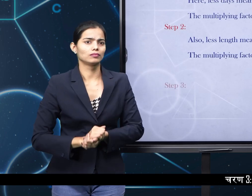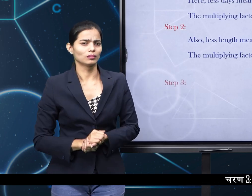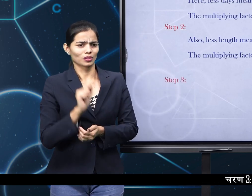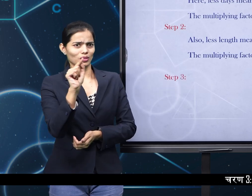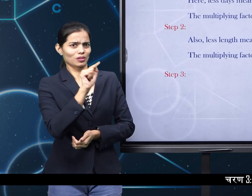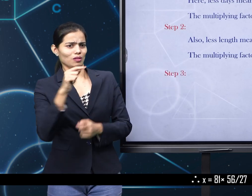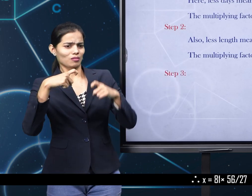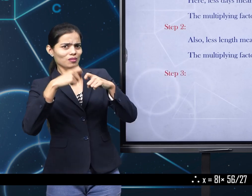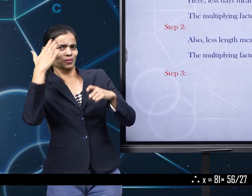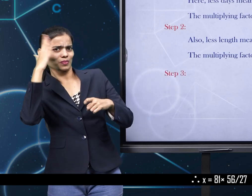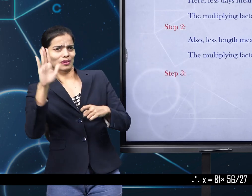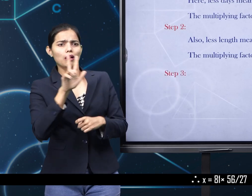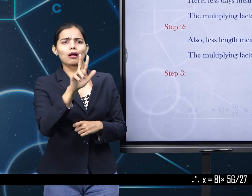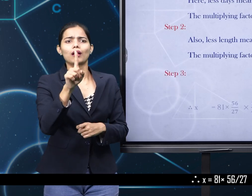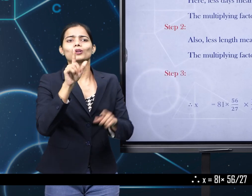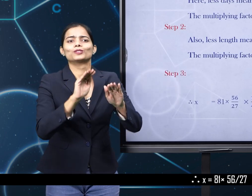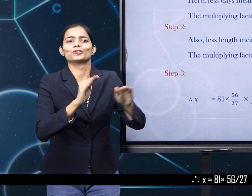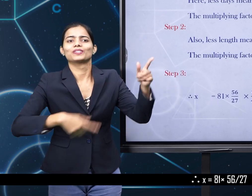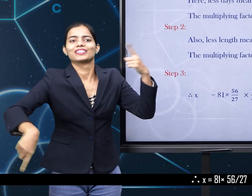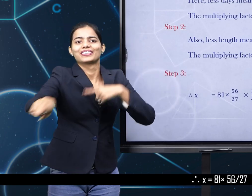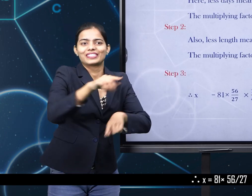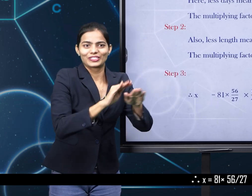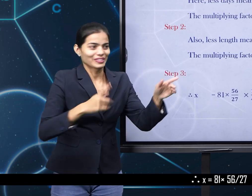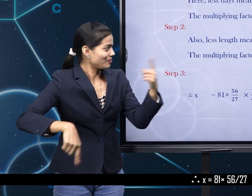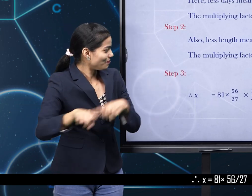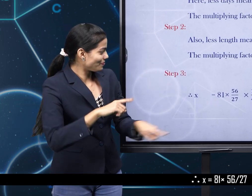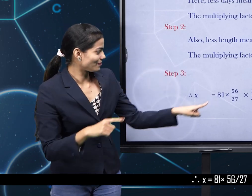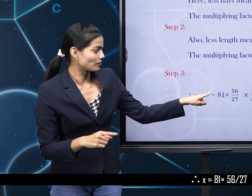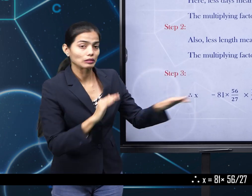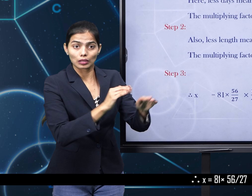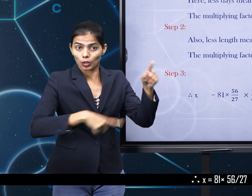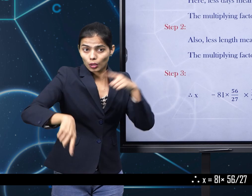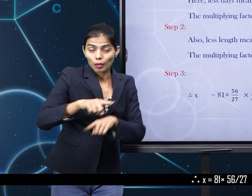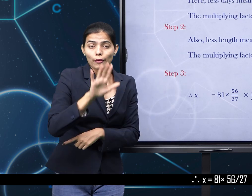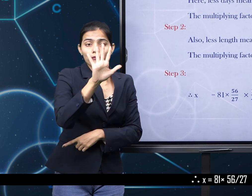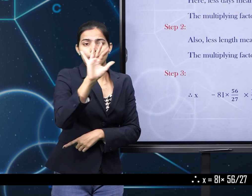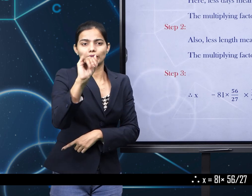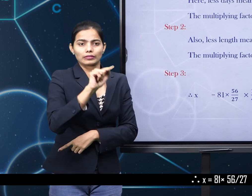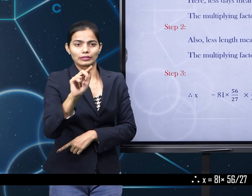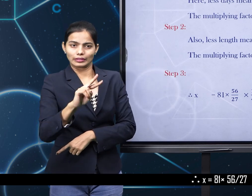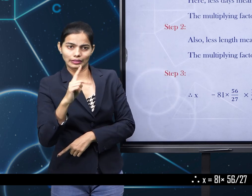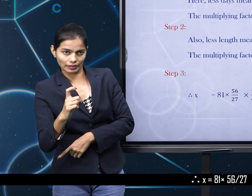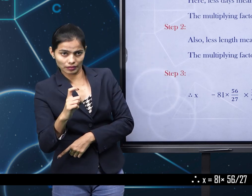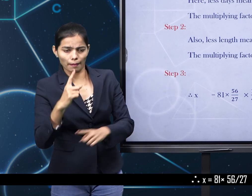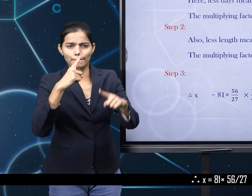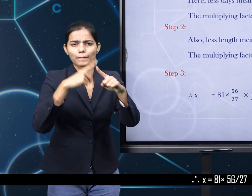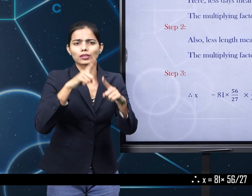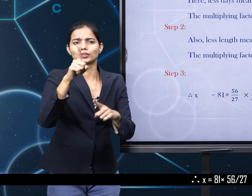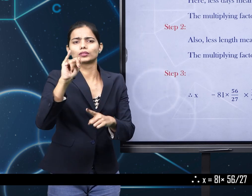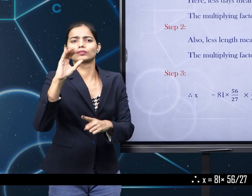चरण 3. म्हणून x बरोबर 81 गुणिले 56 भागिले 27 गुणिले 160